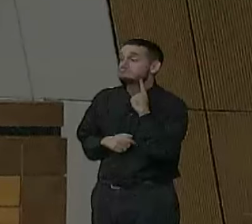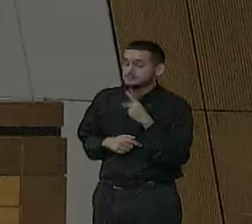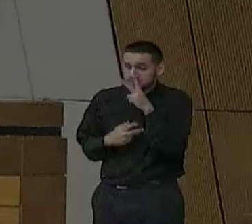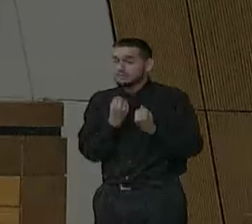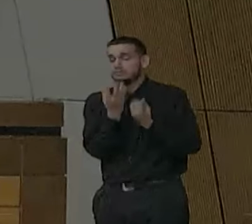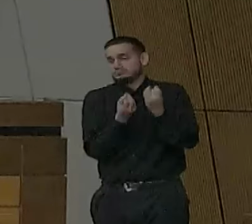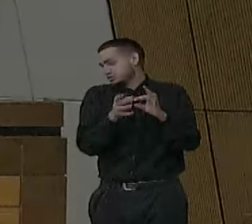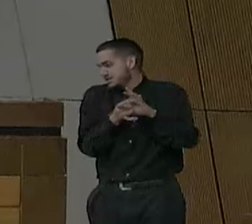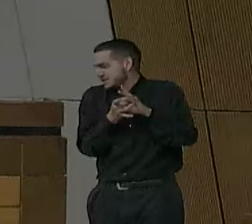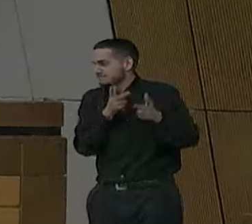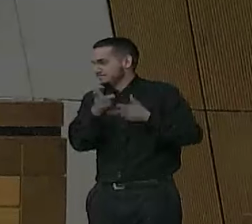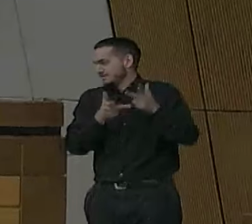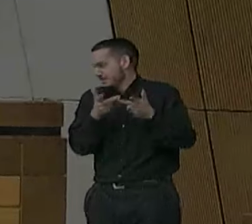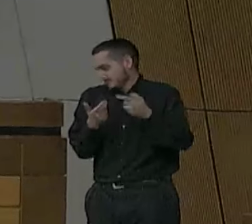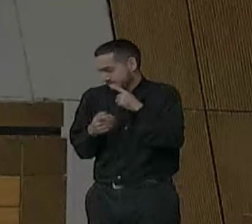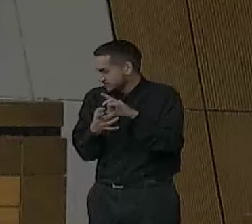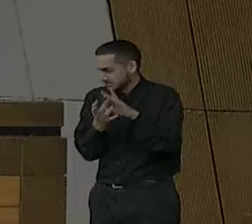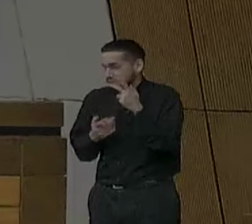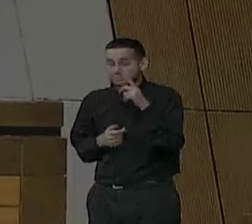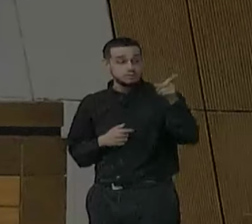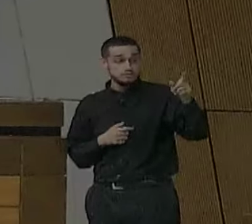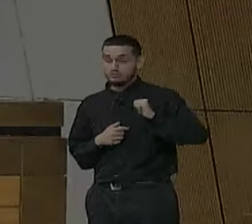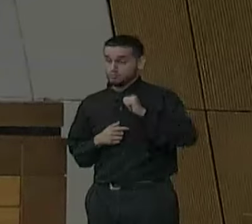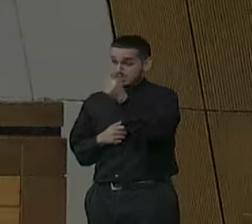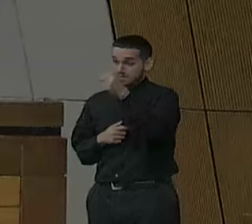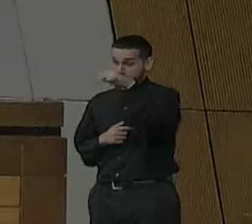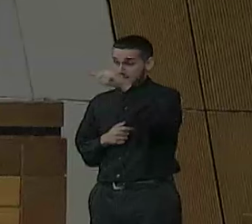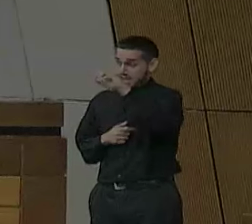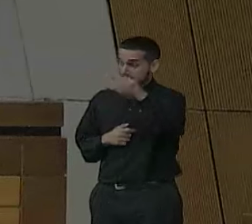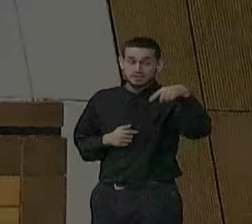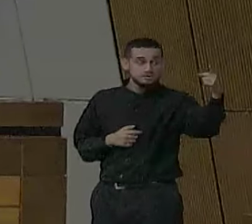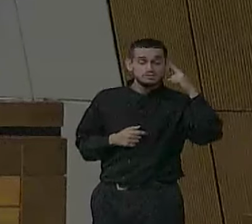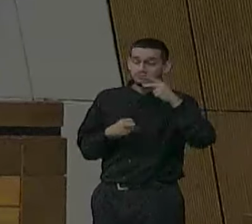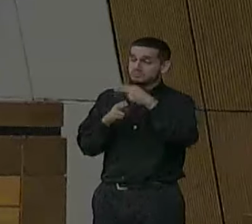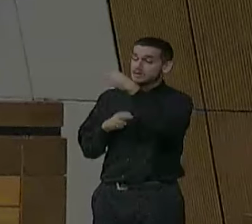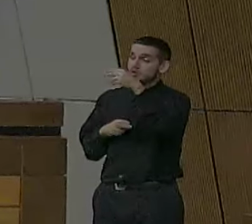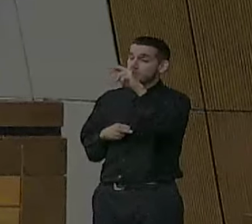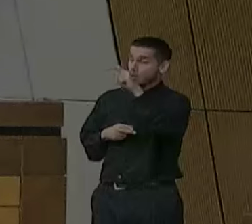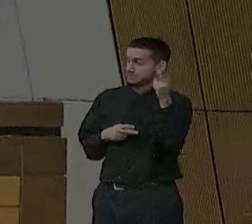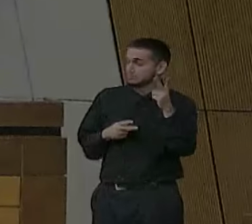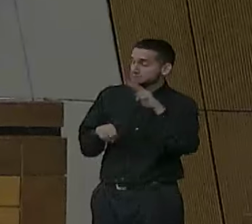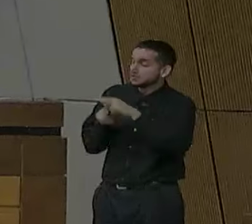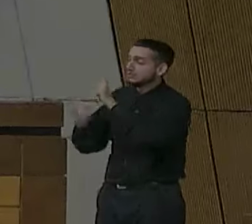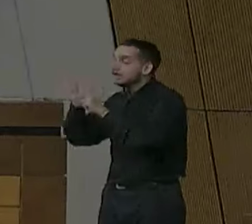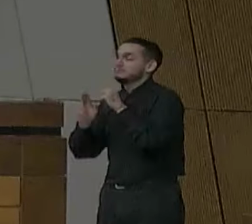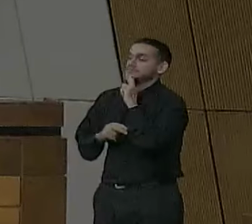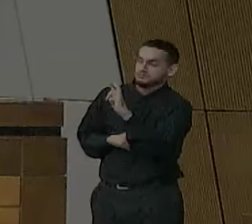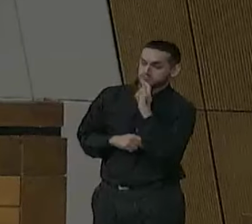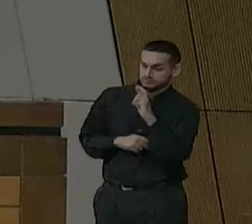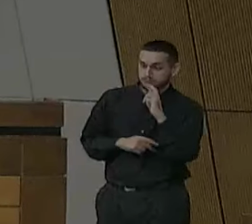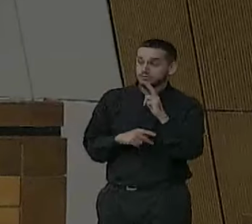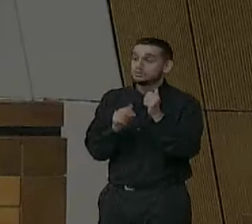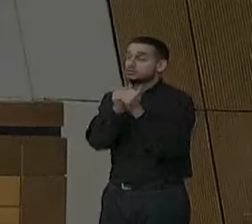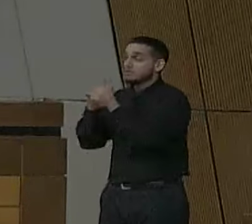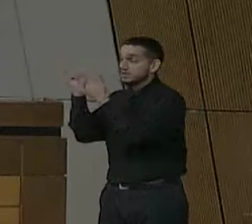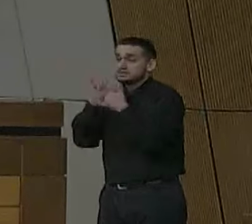lo puedan hacer. Entonces, con Anto y Horacio acá vamos a estar moderando un poquito este espacio. Las compañeras de estar aquí ya están